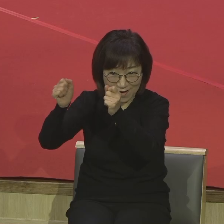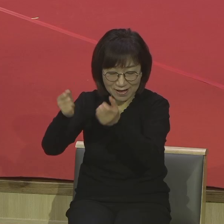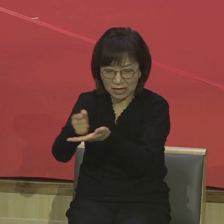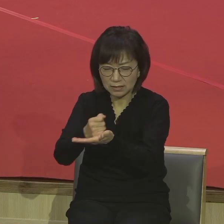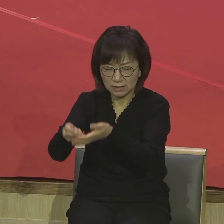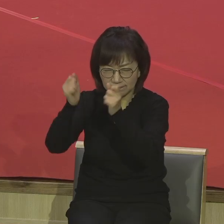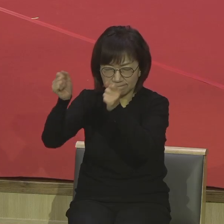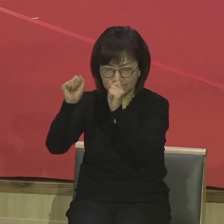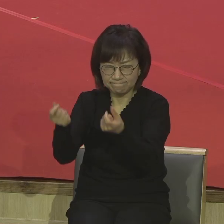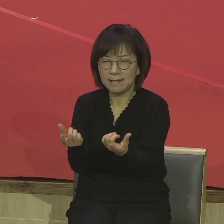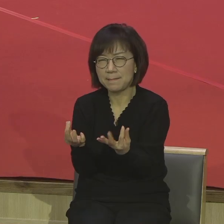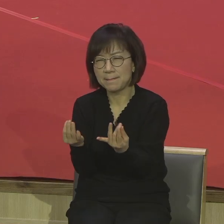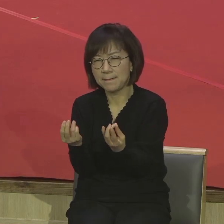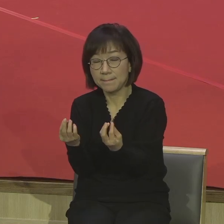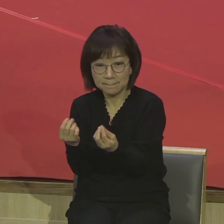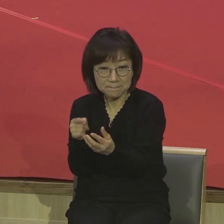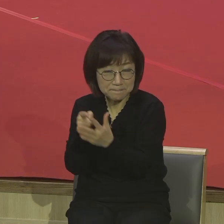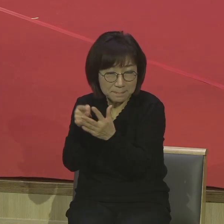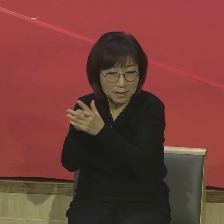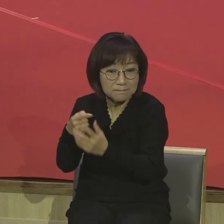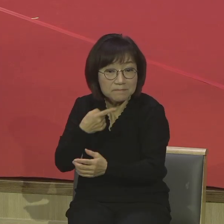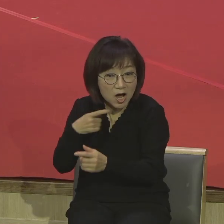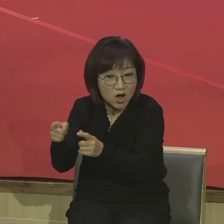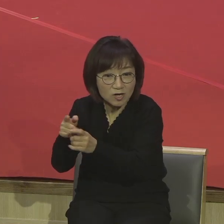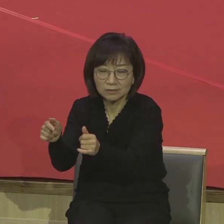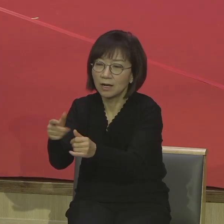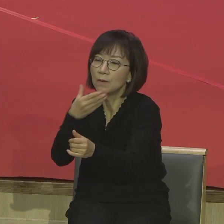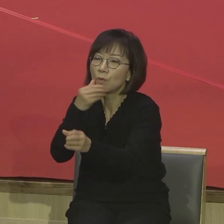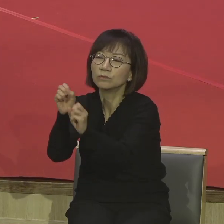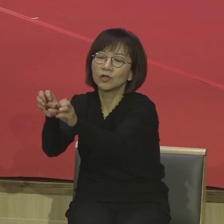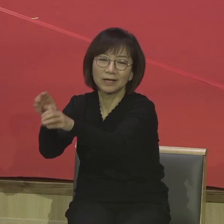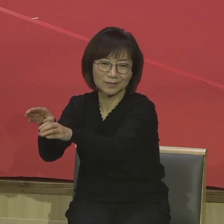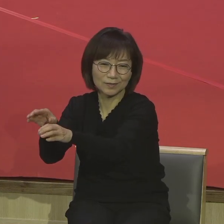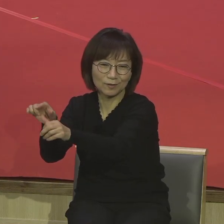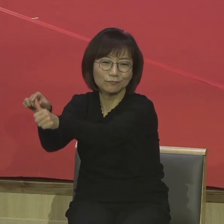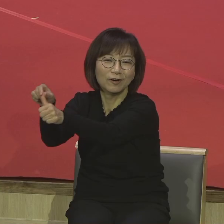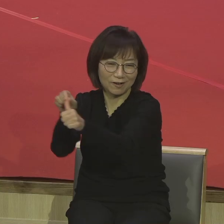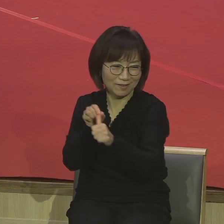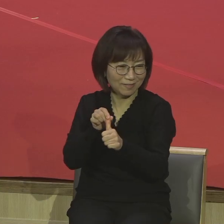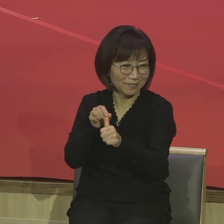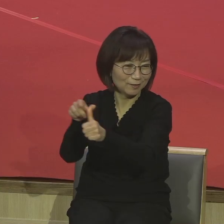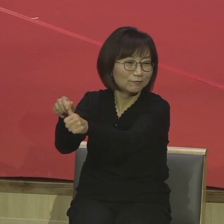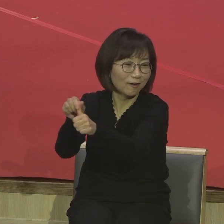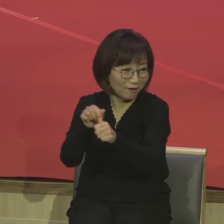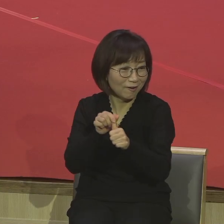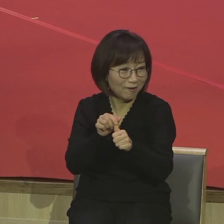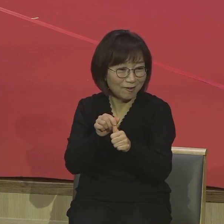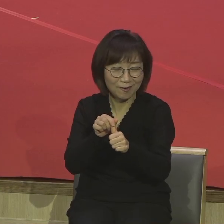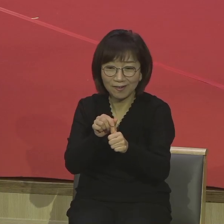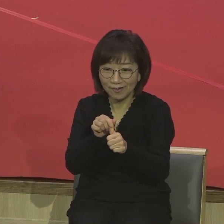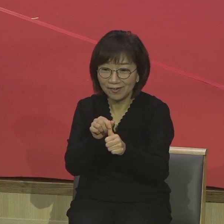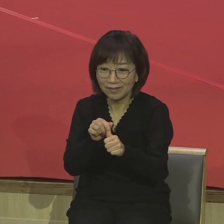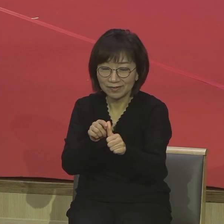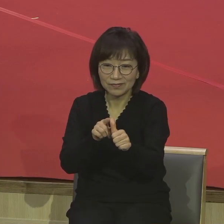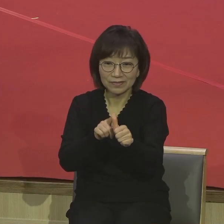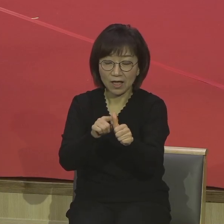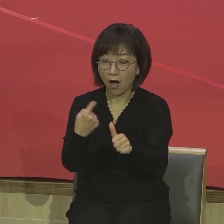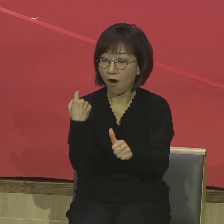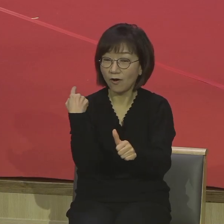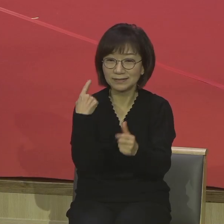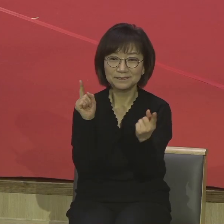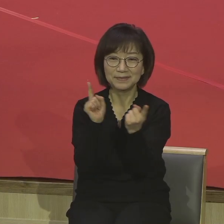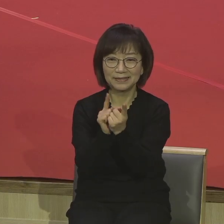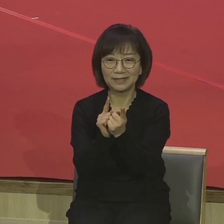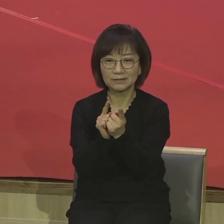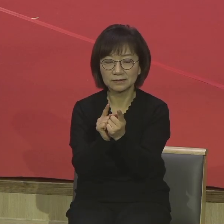하고 예수 믿어 교회 나오게 됐는데 그분의 어제 고백이